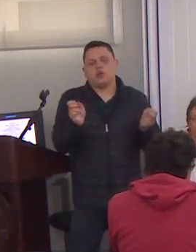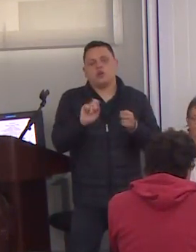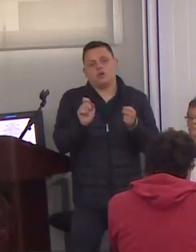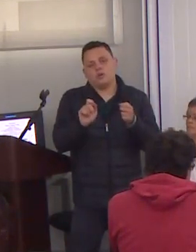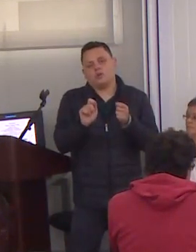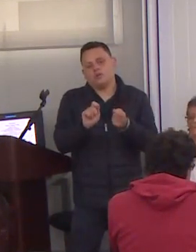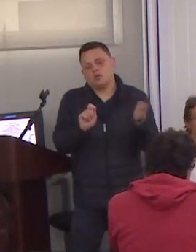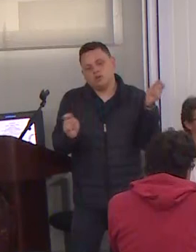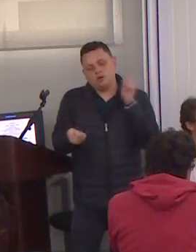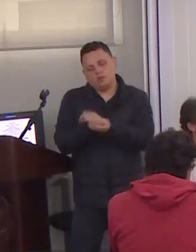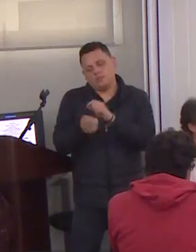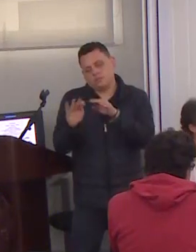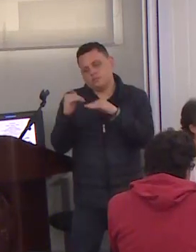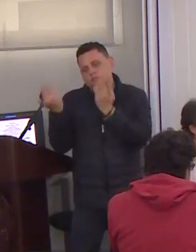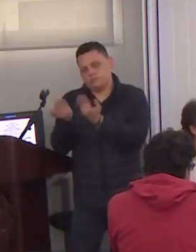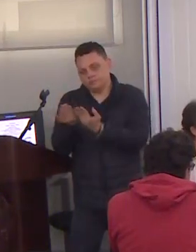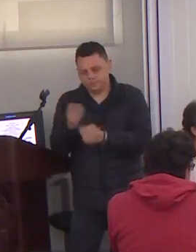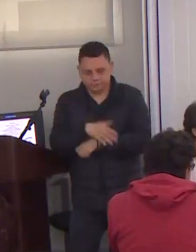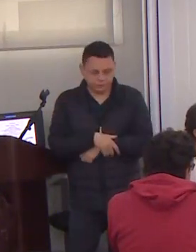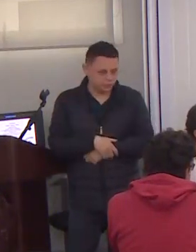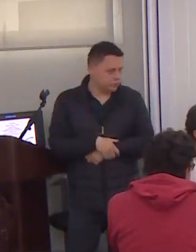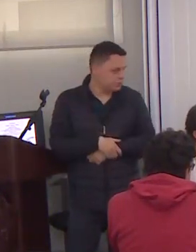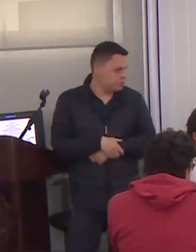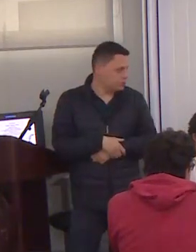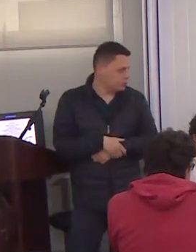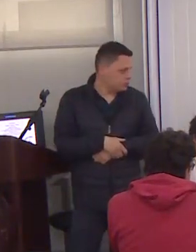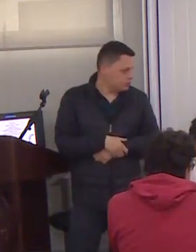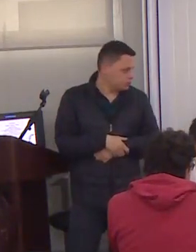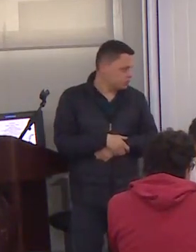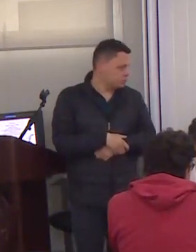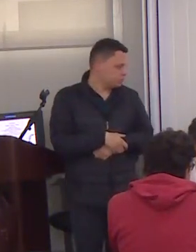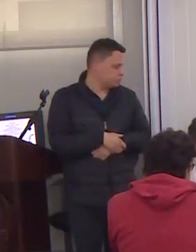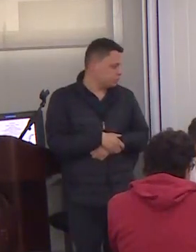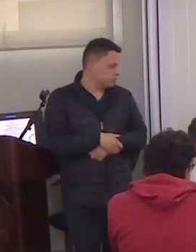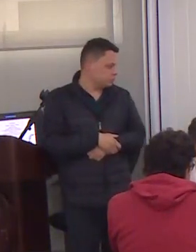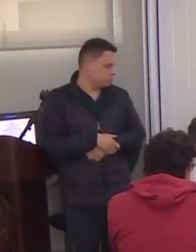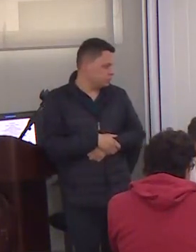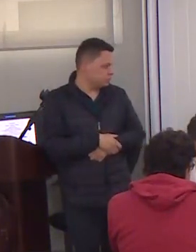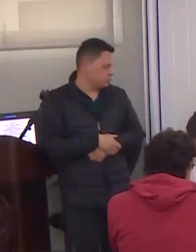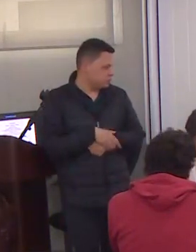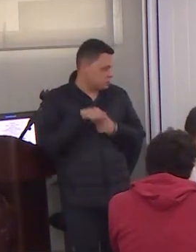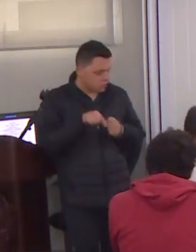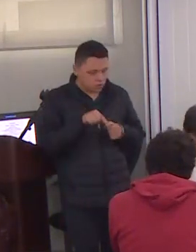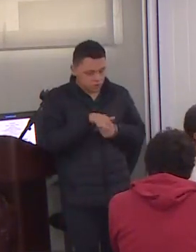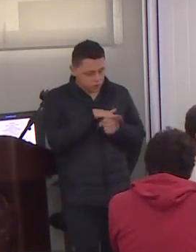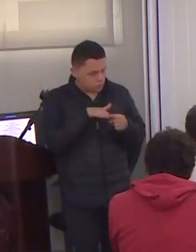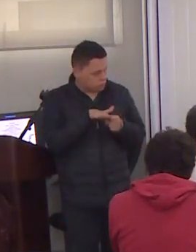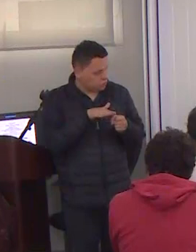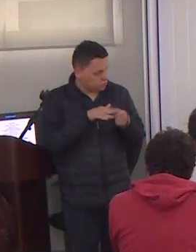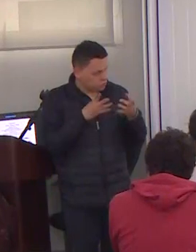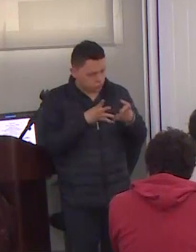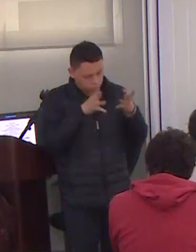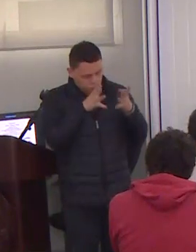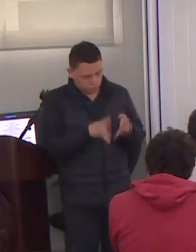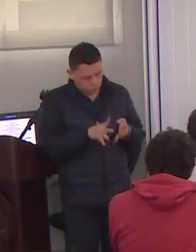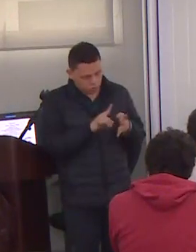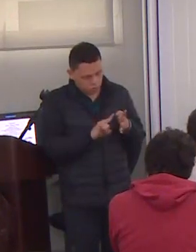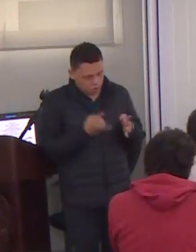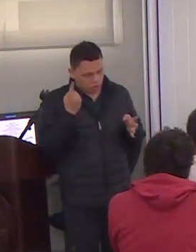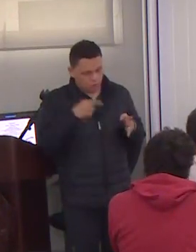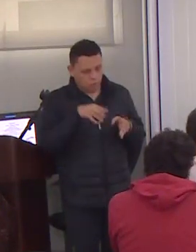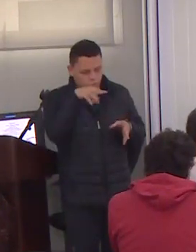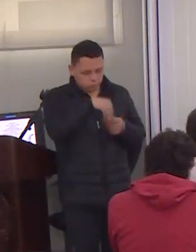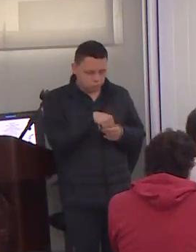de medio escolar y qué tal si detrás de esas reacciones que ha tenido el estudiante pues hay una